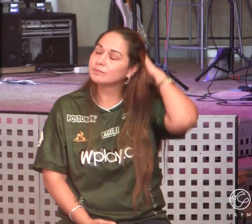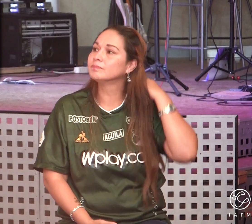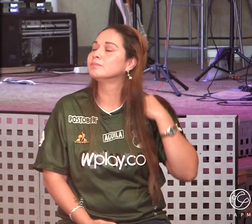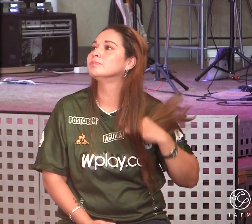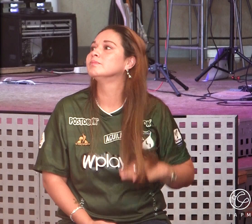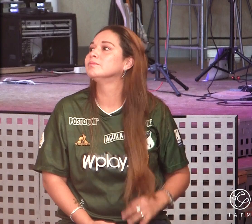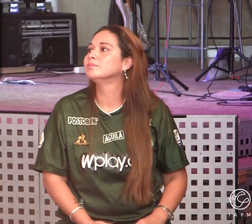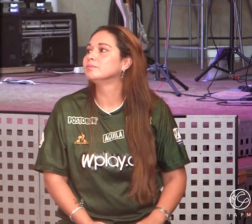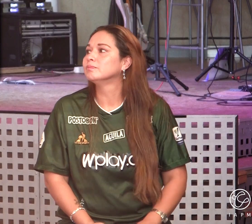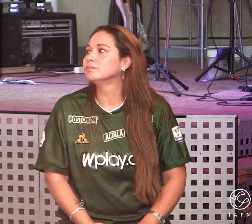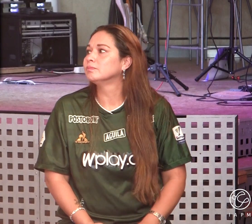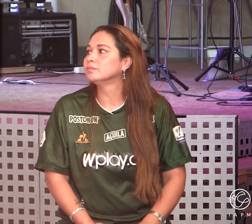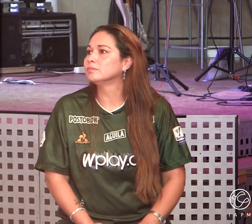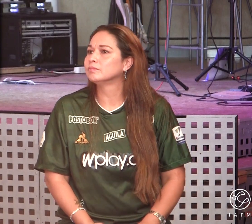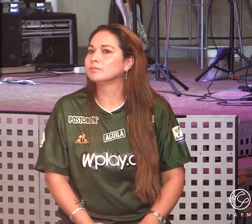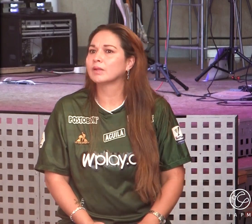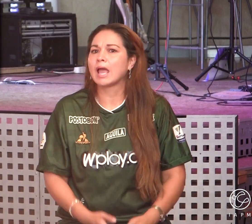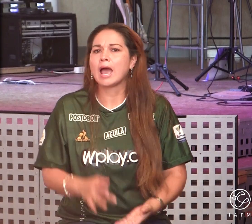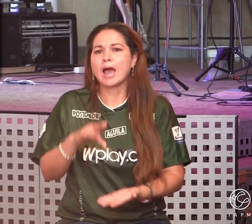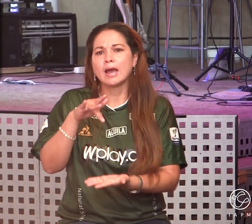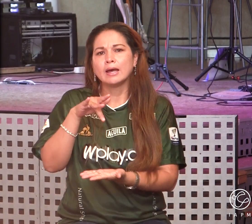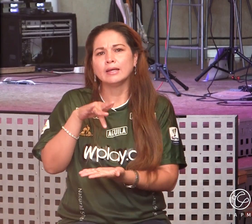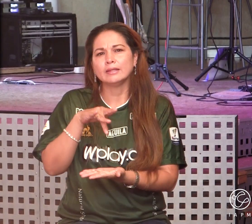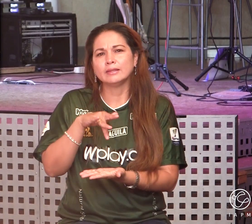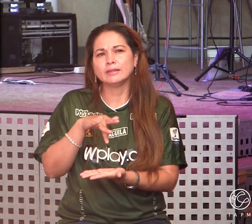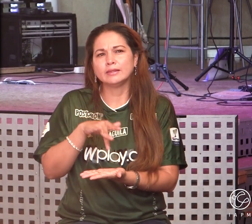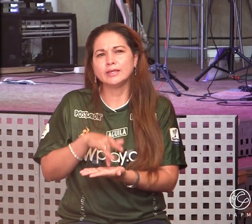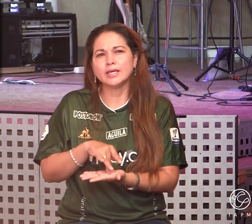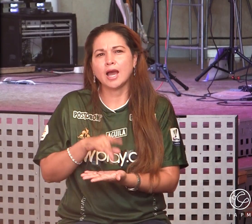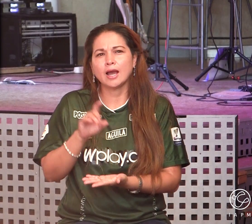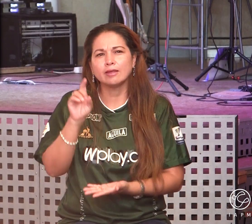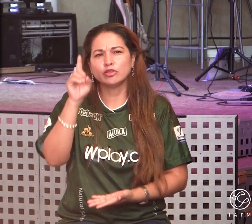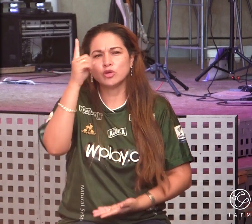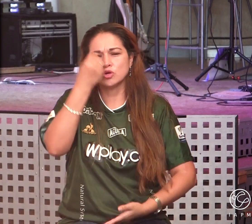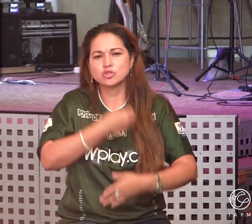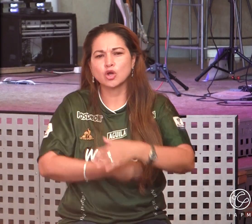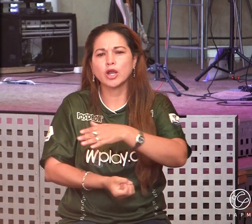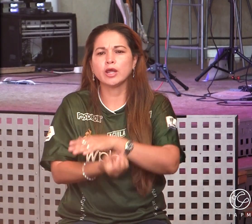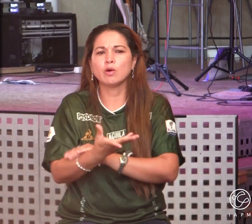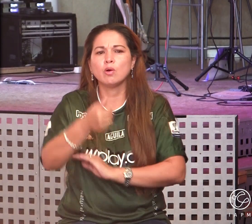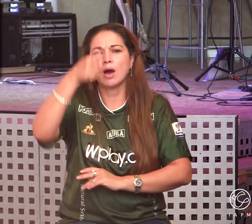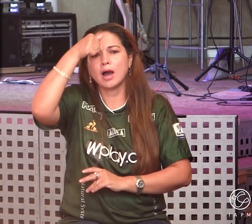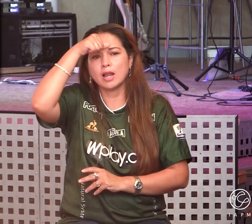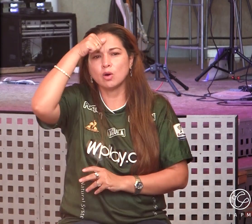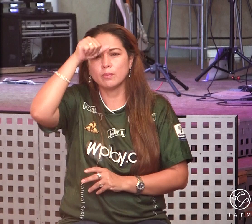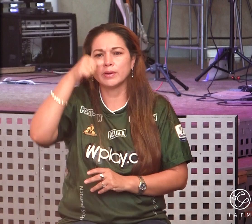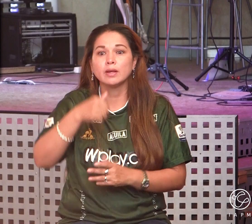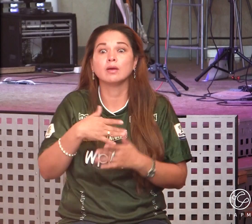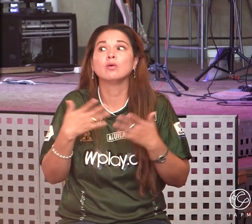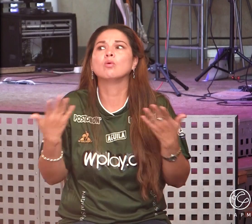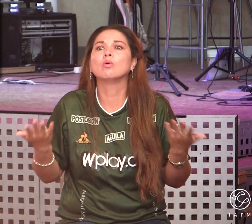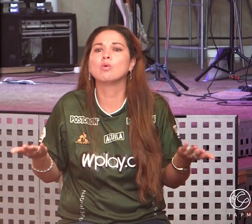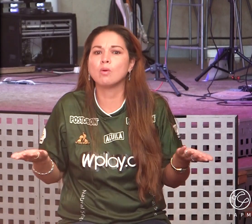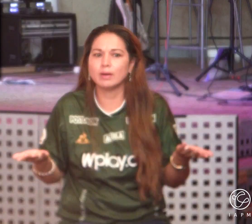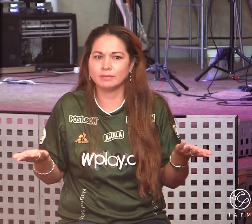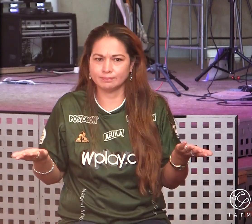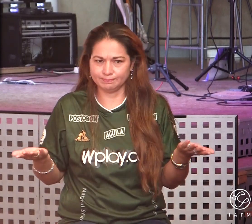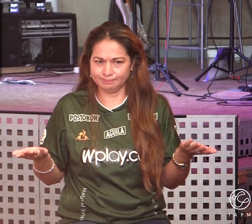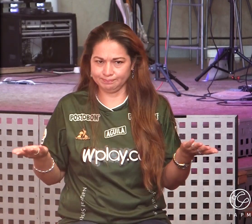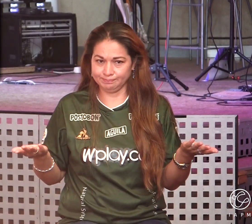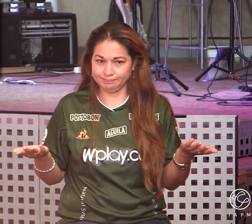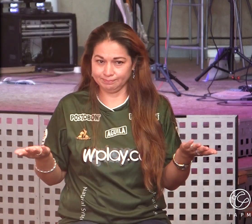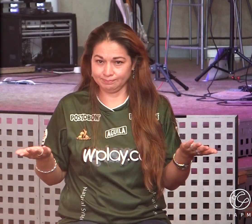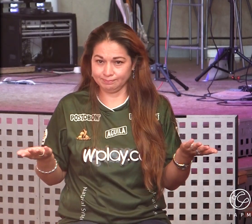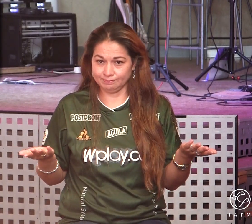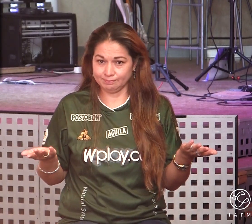de ellas. ¿En qué día el ser humano fue creado, fue puesto en la escena? Yo no voy a entrar contigo en la